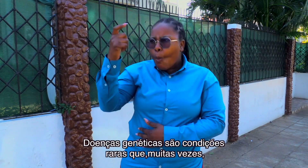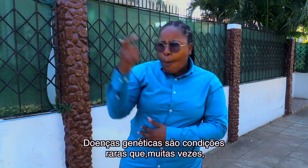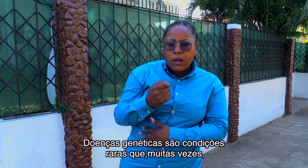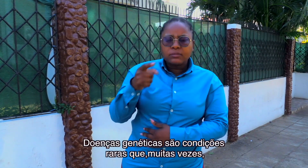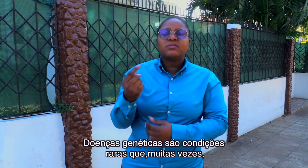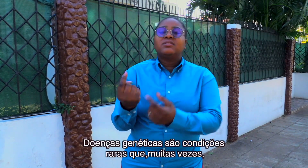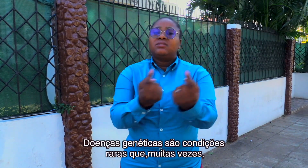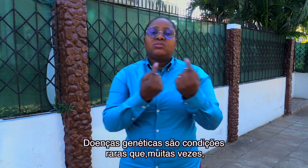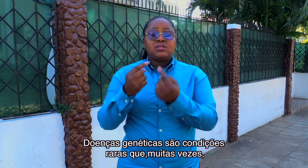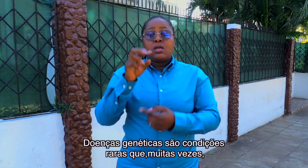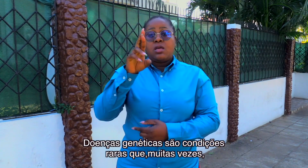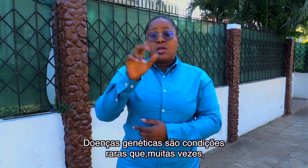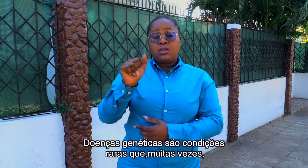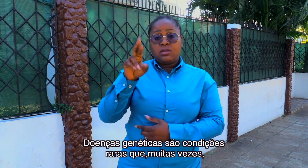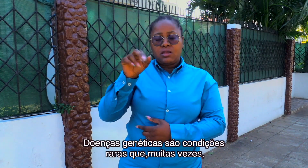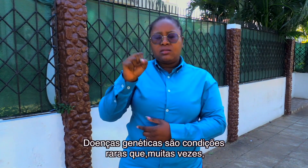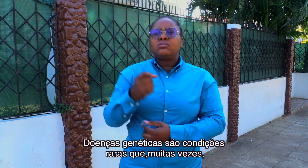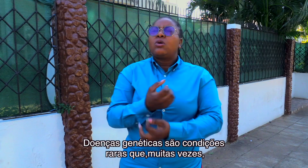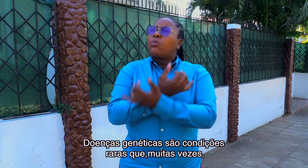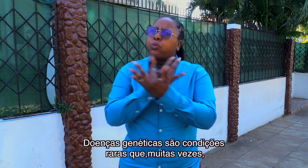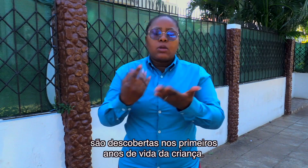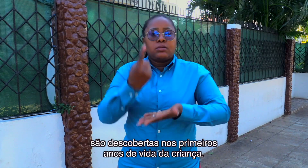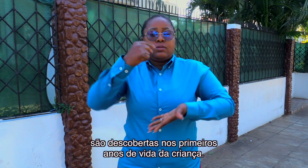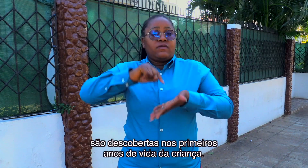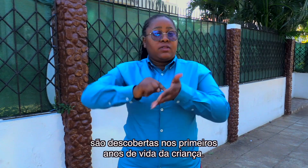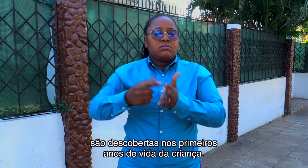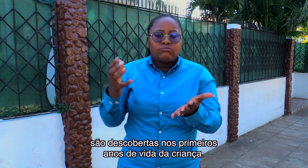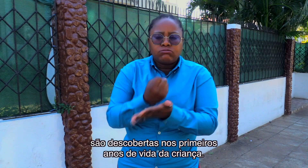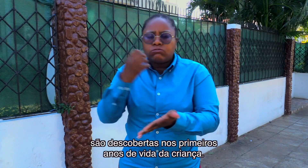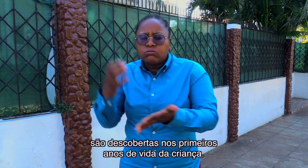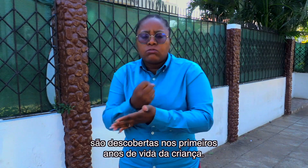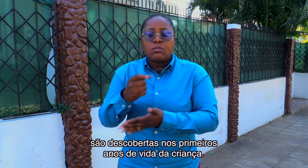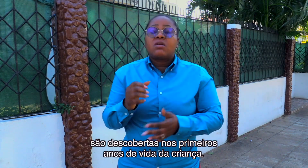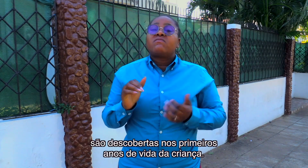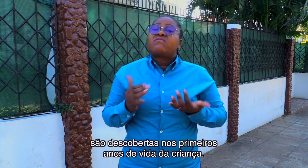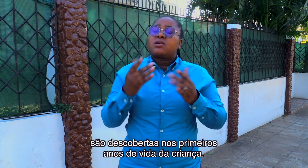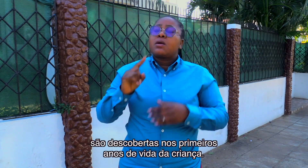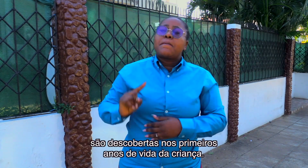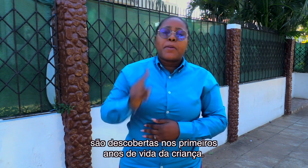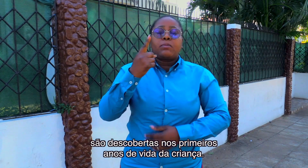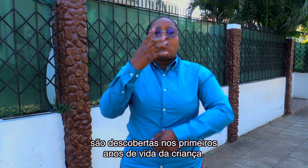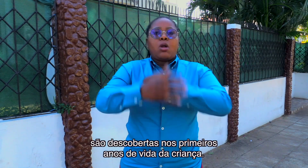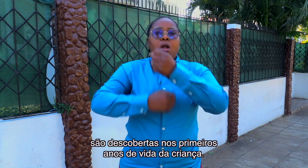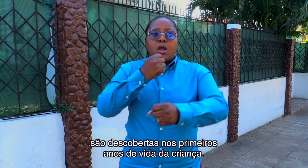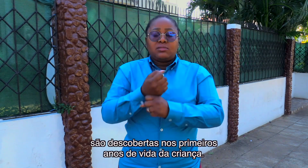Doenças genéticas são condições raras que muitas vezes são descobertas nos primeiros anos de vida da criança.